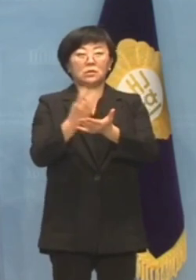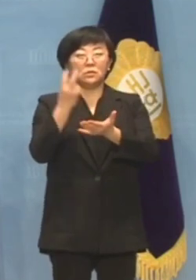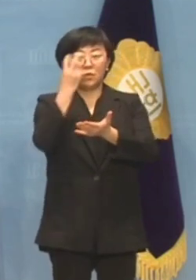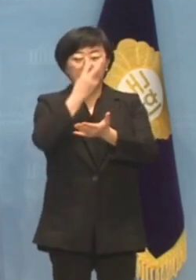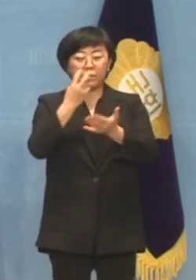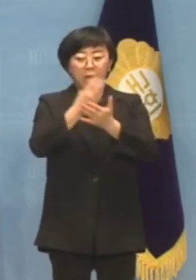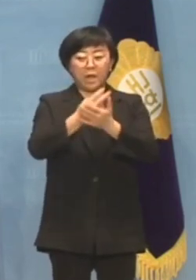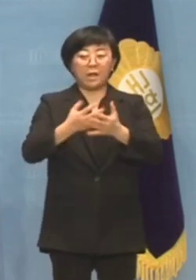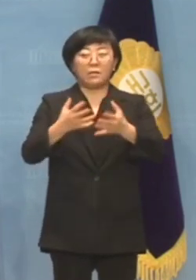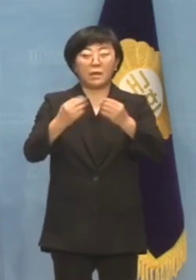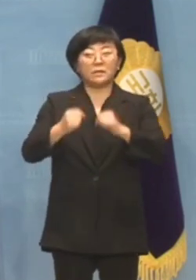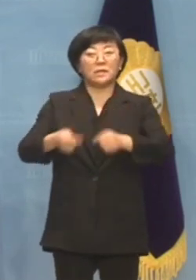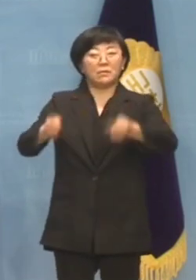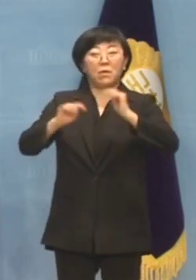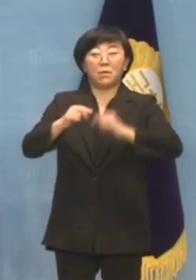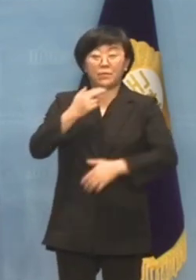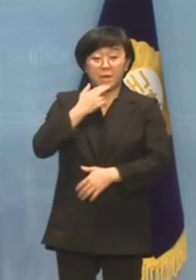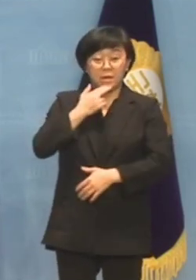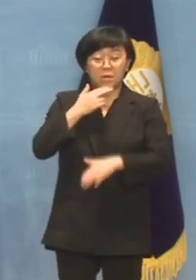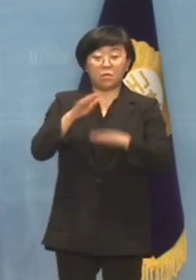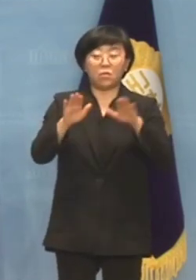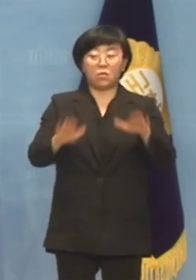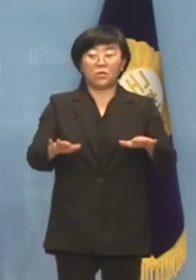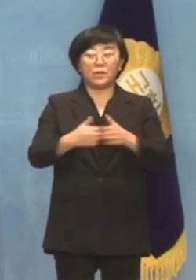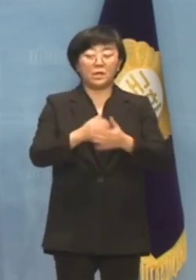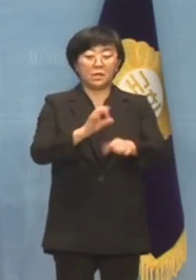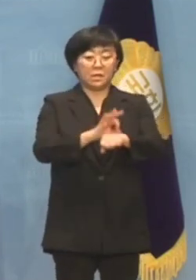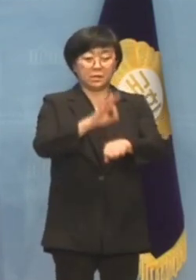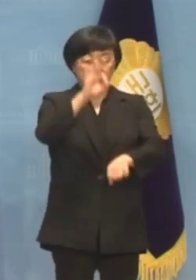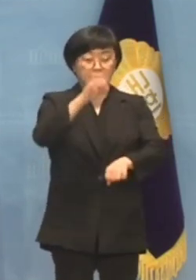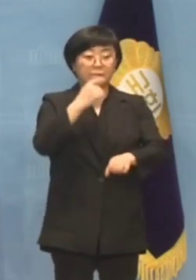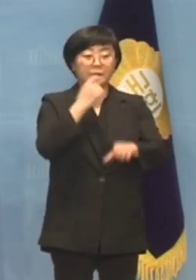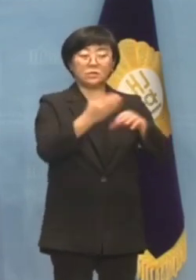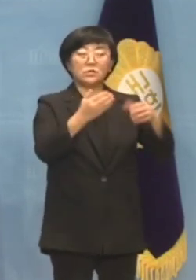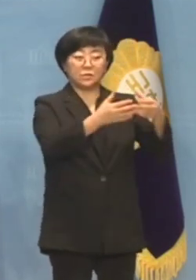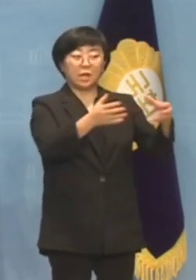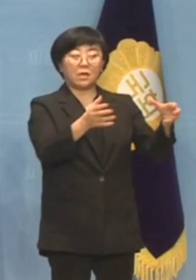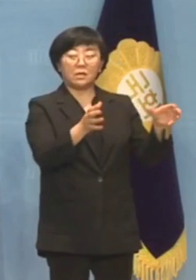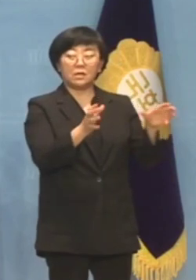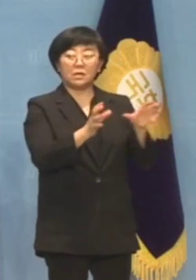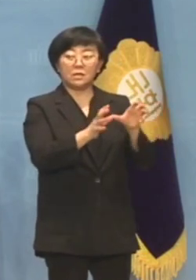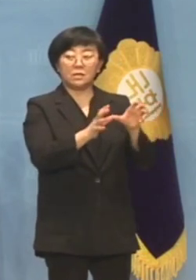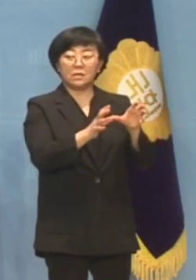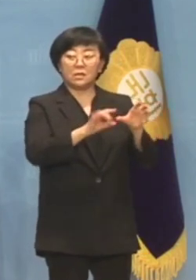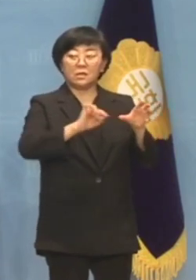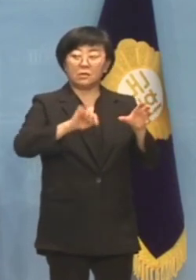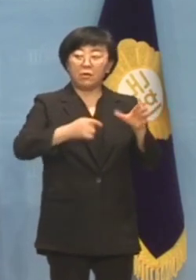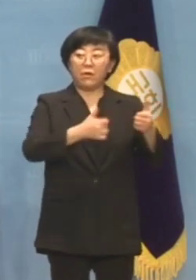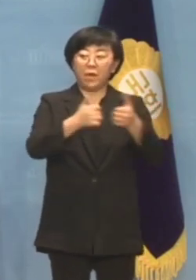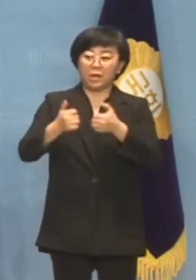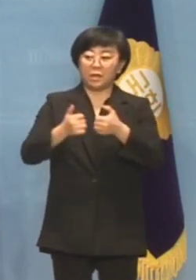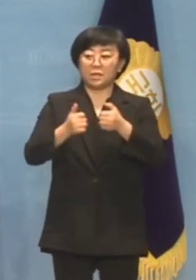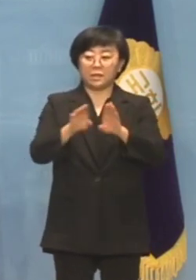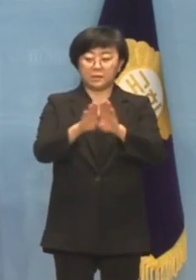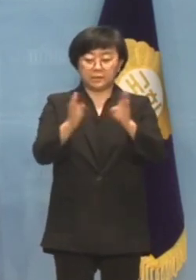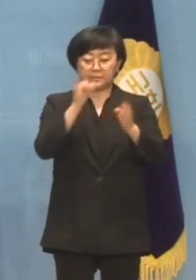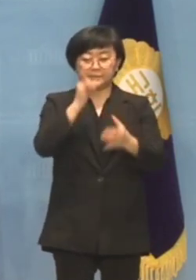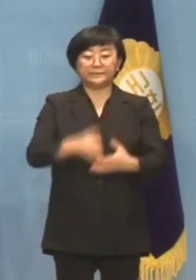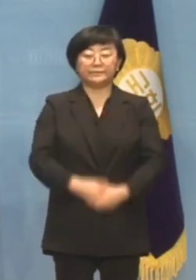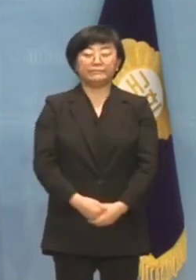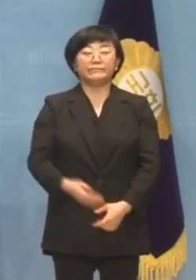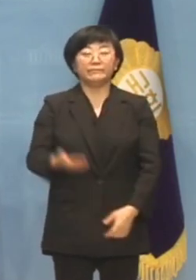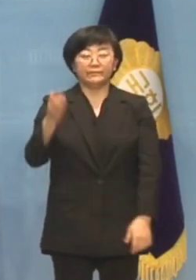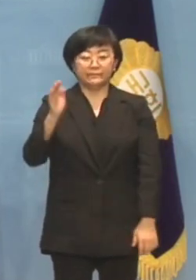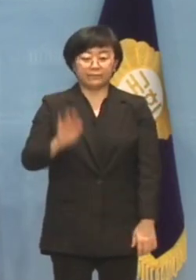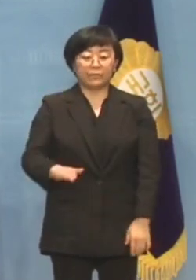협의에 응하지 않고 있다며 오늘 10시 민주당 단독회의 개최를 시사했습니다.